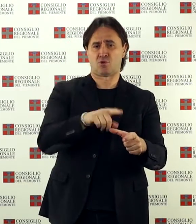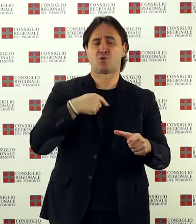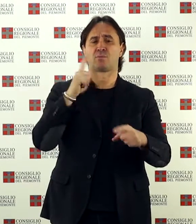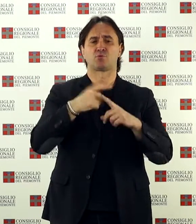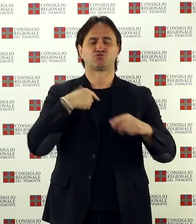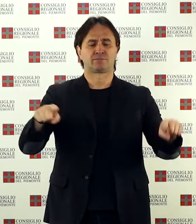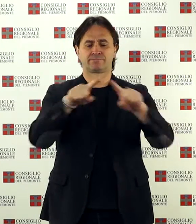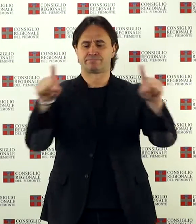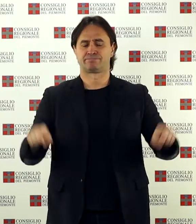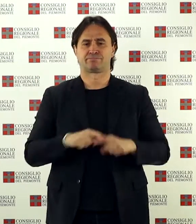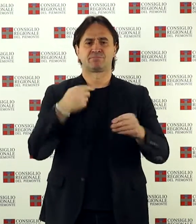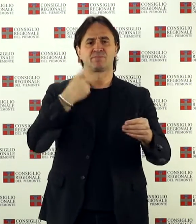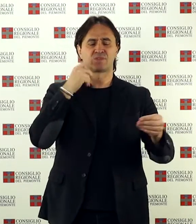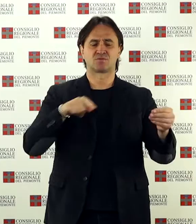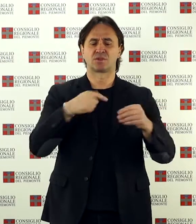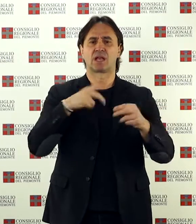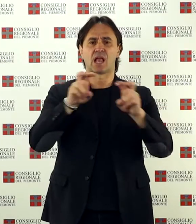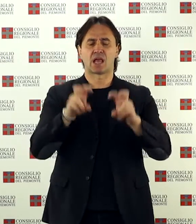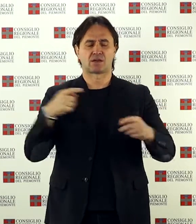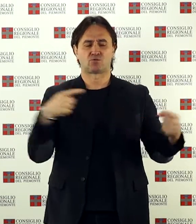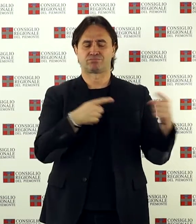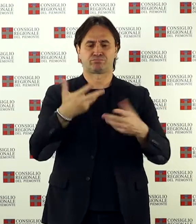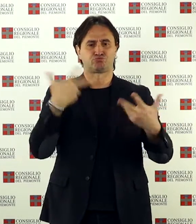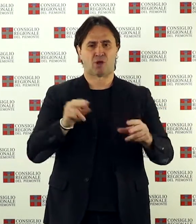realizzate cartografie della tratta della rete elettrica.